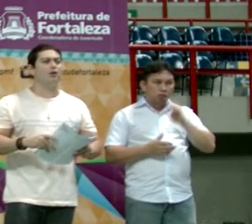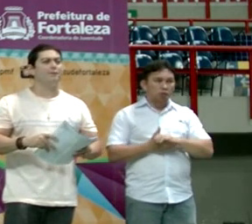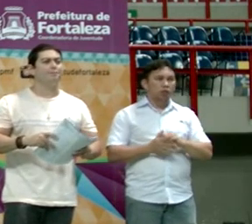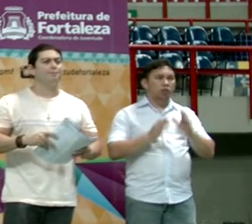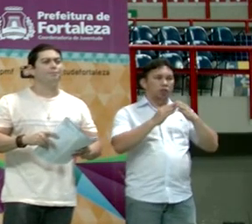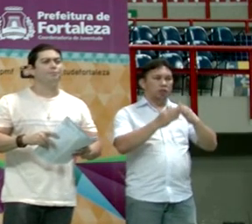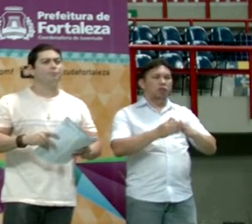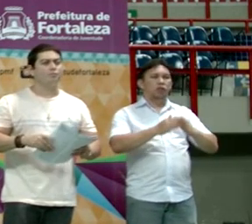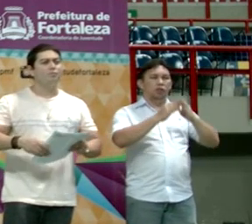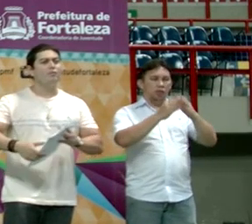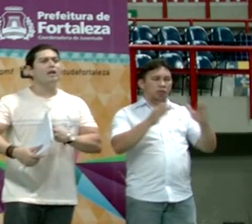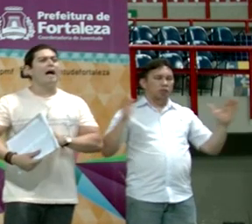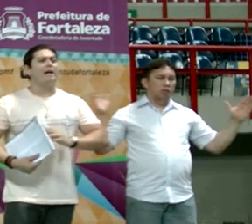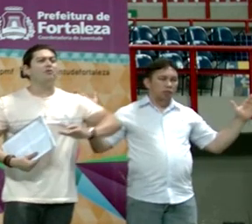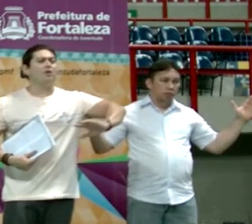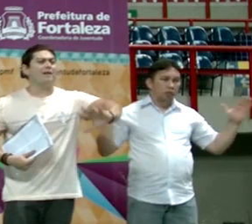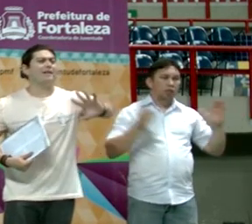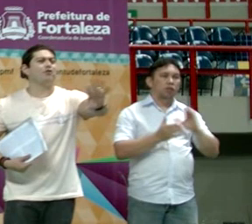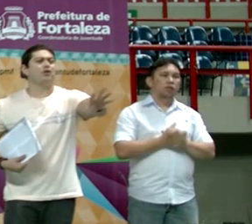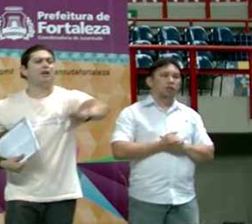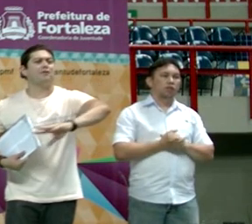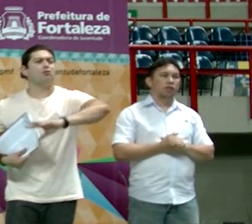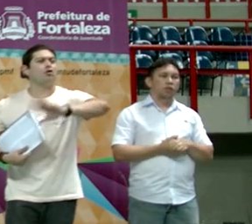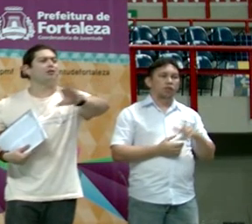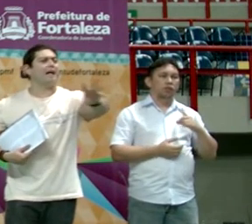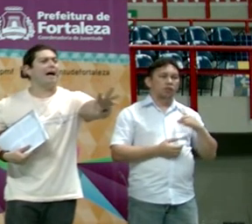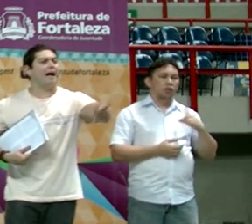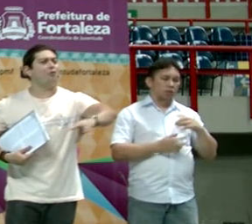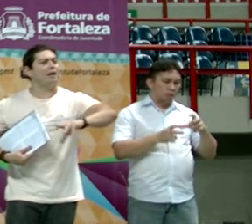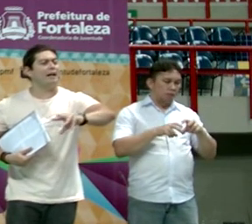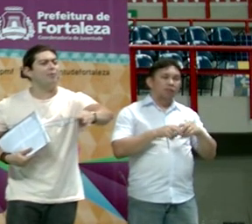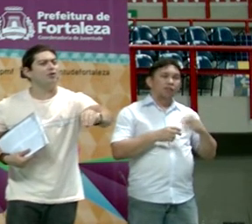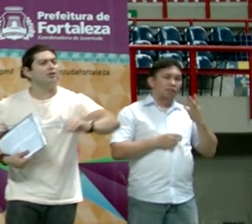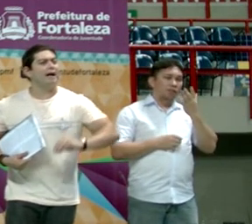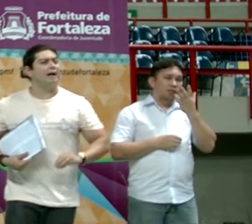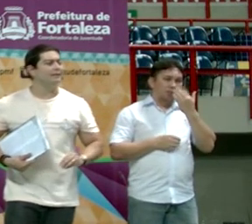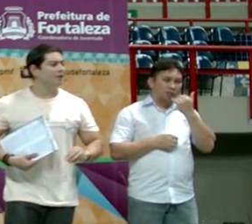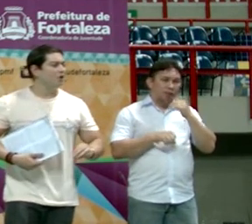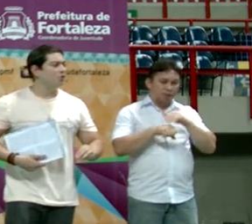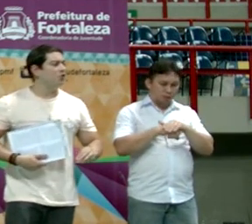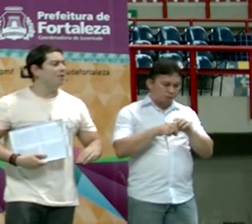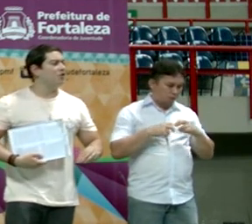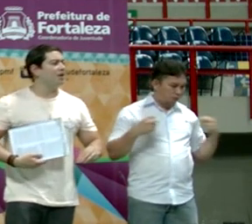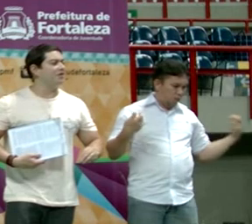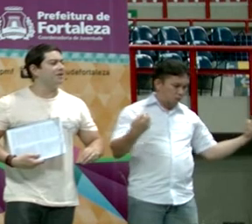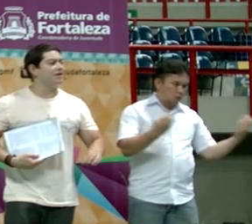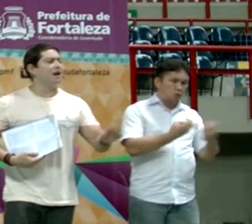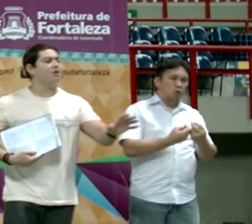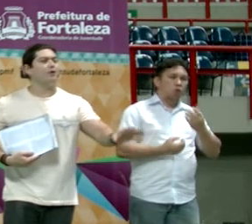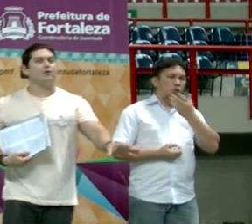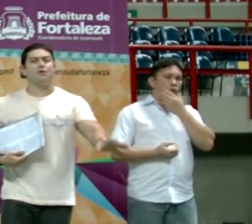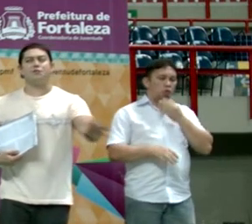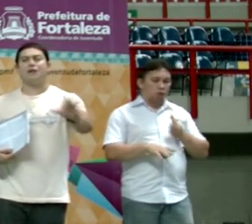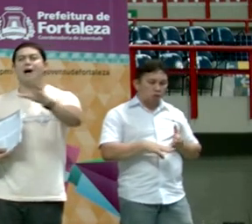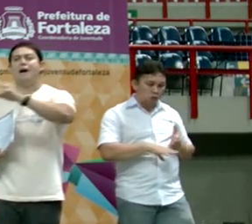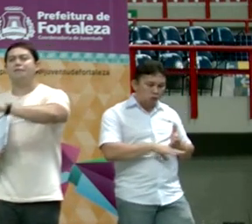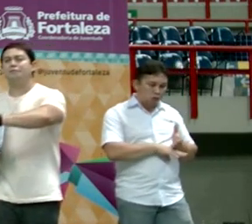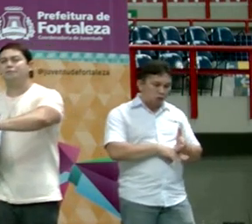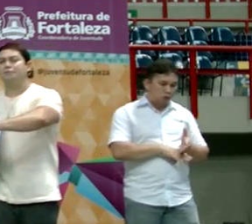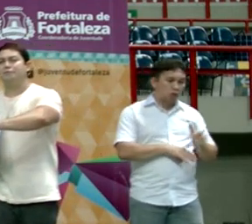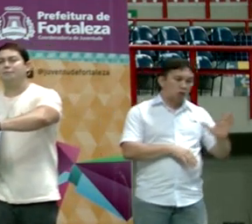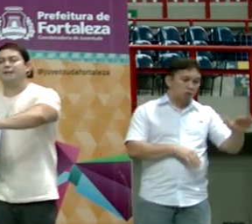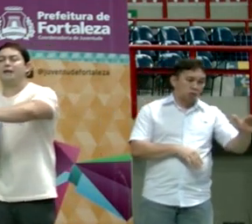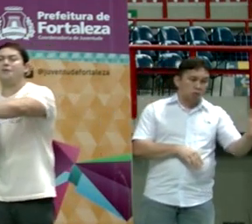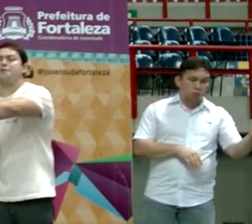do Titanic? Aí tem uma cena do Titanic que tem um jantar. Aí quando acaba o jantar, os homens chegam e dizem assim: agora nós vamos